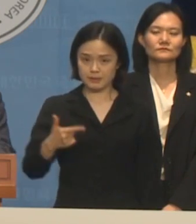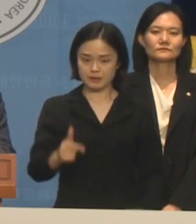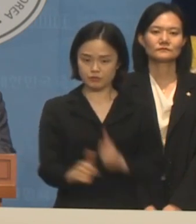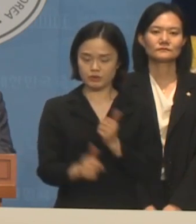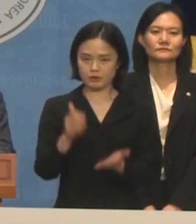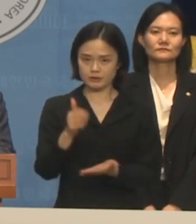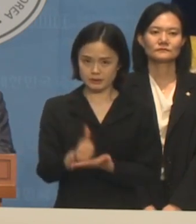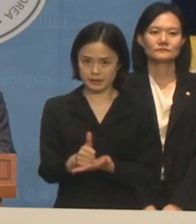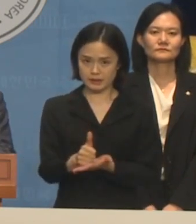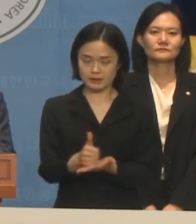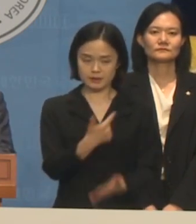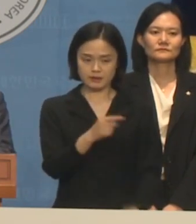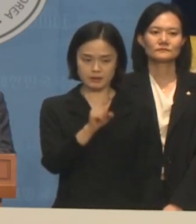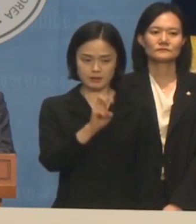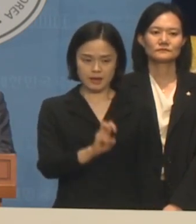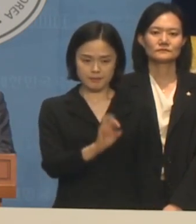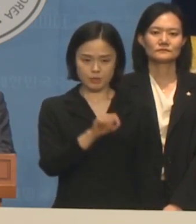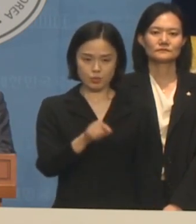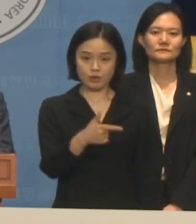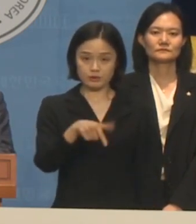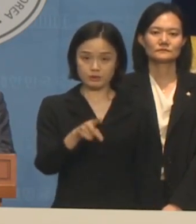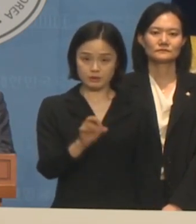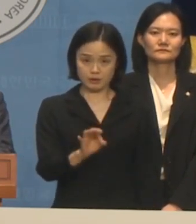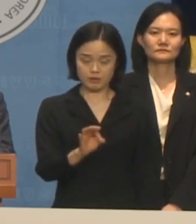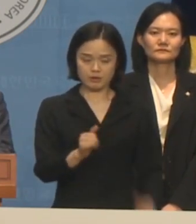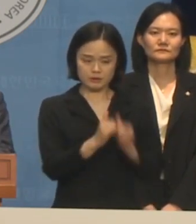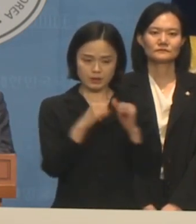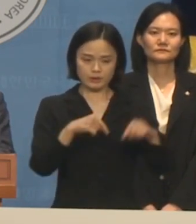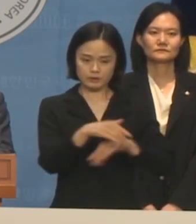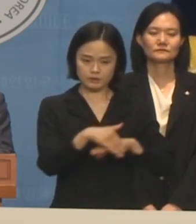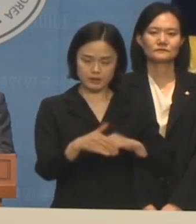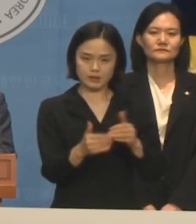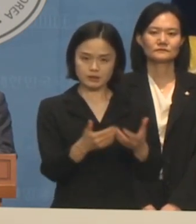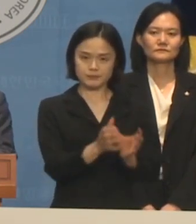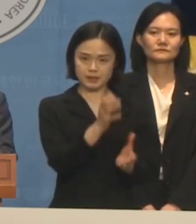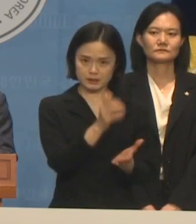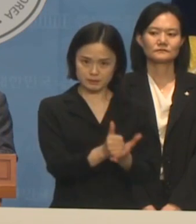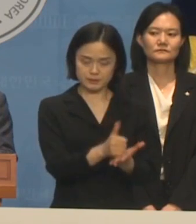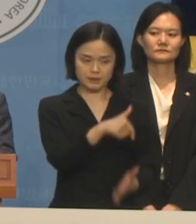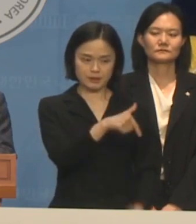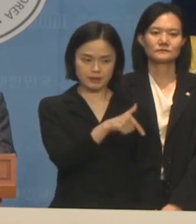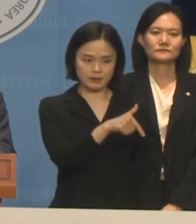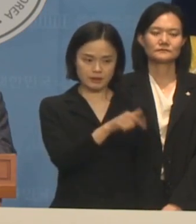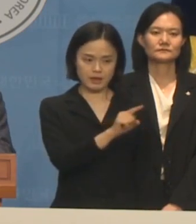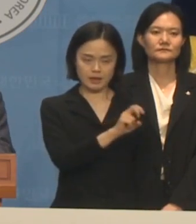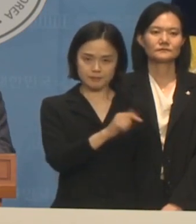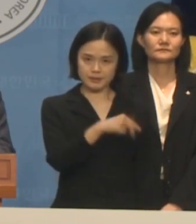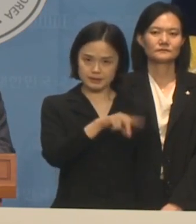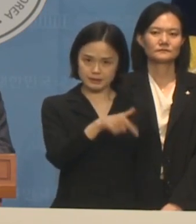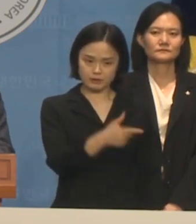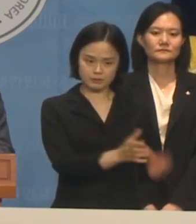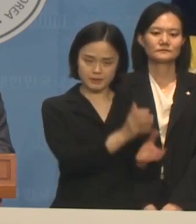보건의료위원장과 남은경 사회정책팀장님, 가민석 간사님 참석하셨습니다.